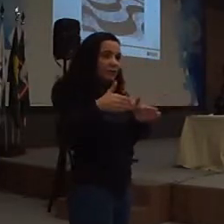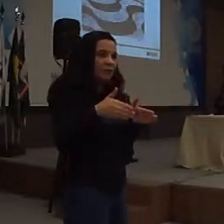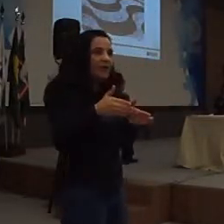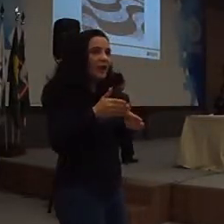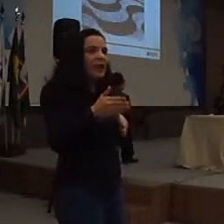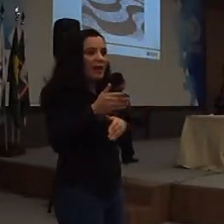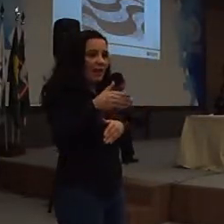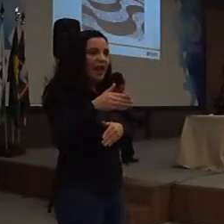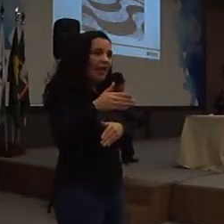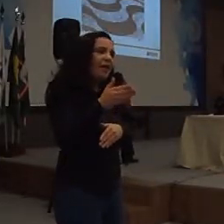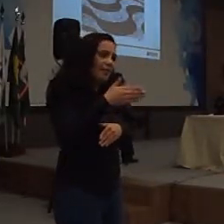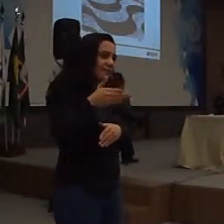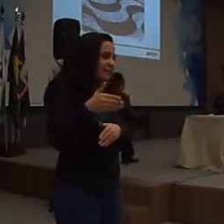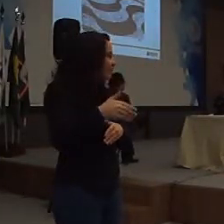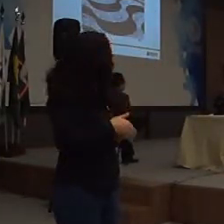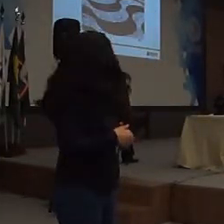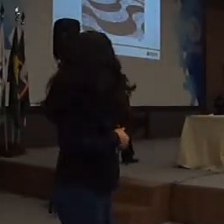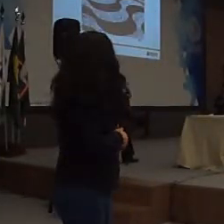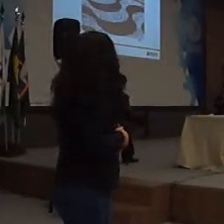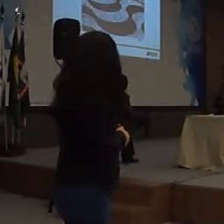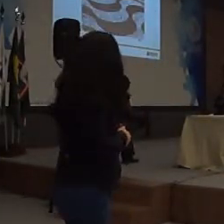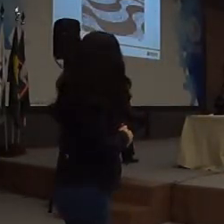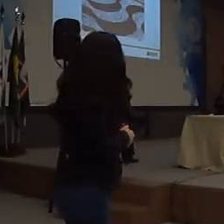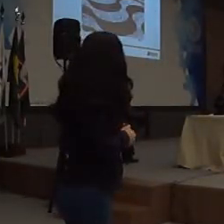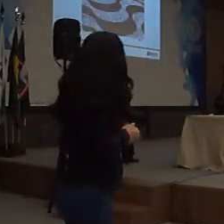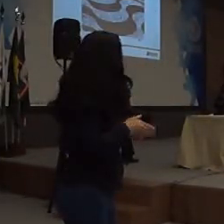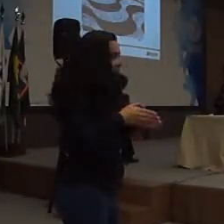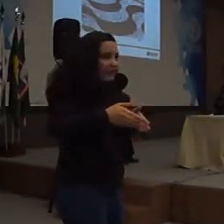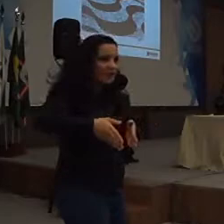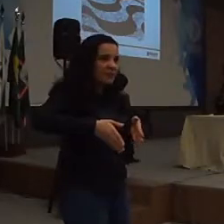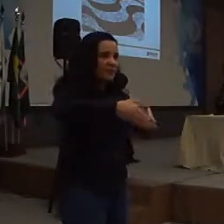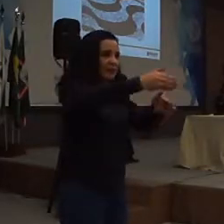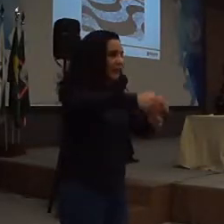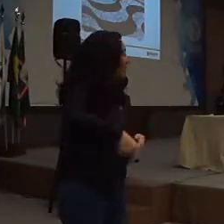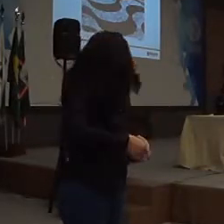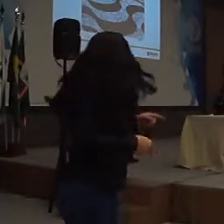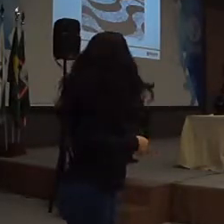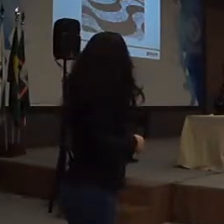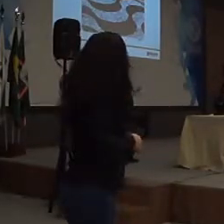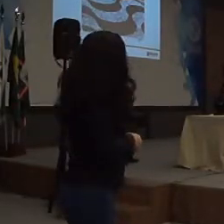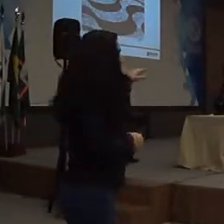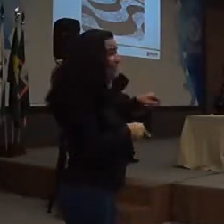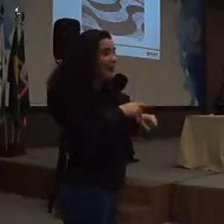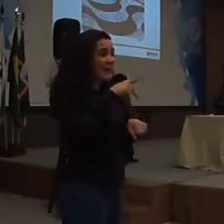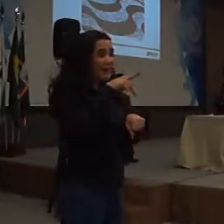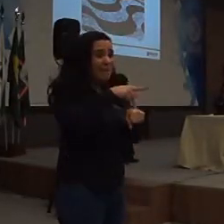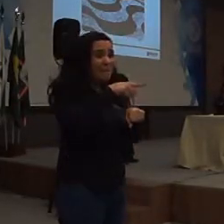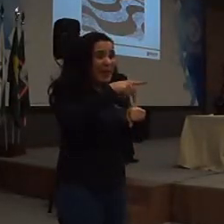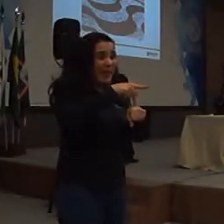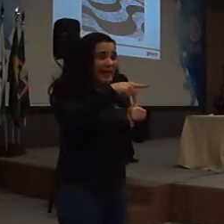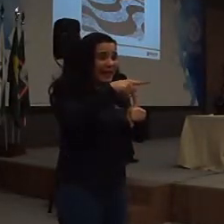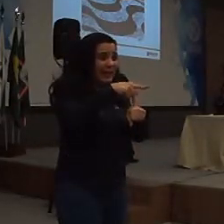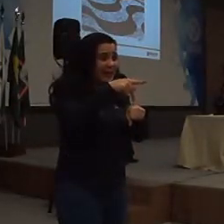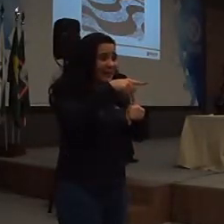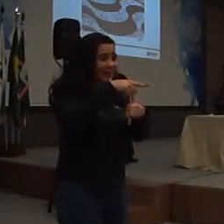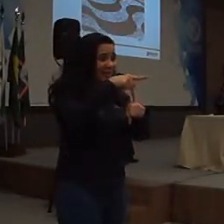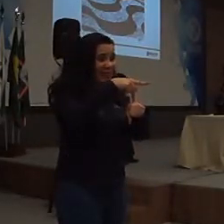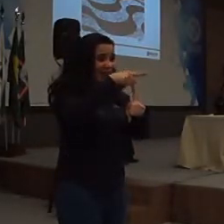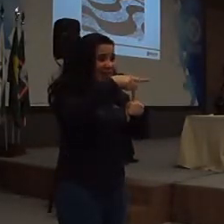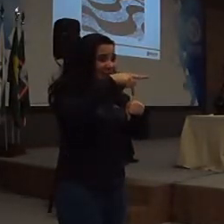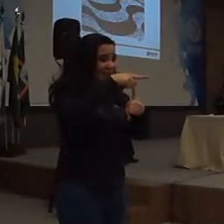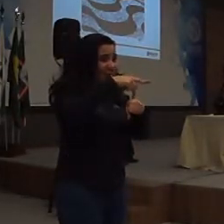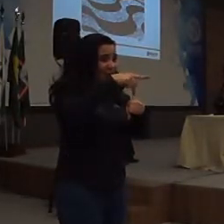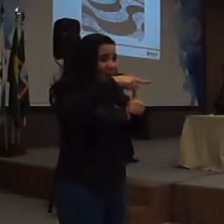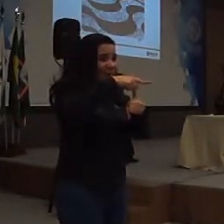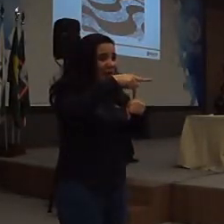decentemente? Então, esse tipo de piso, que eu nem vou falar mais, porque já foi falado tanto, desde o pavê, que é tão amado por uns e odiado